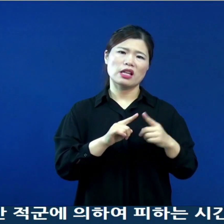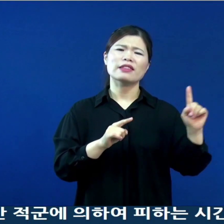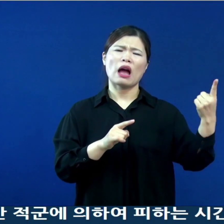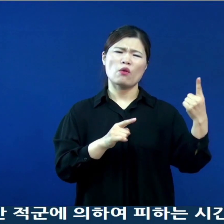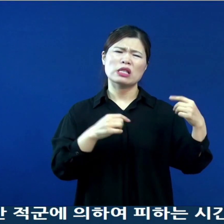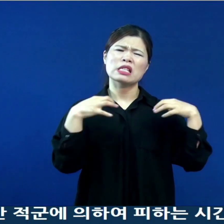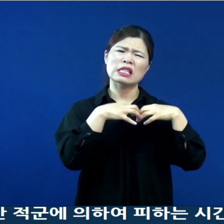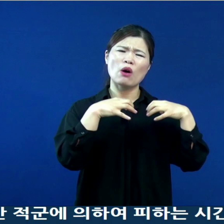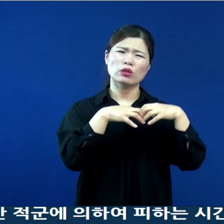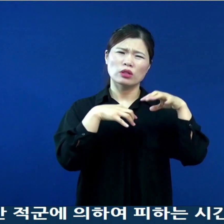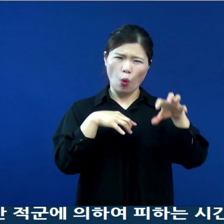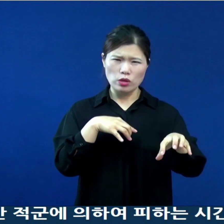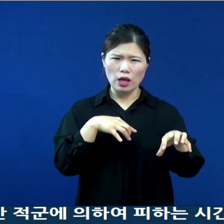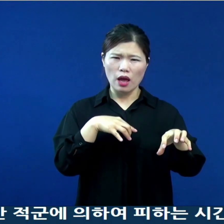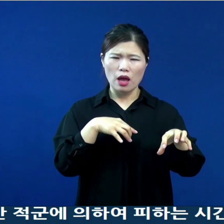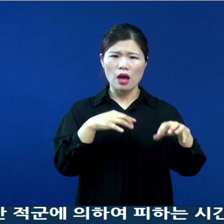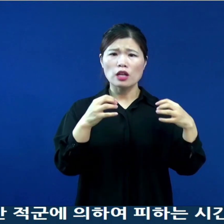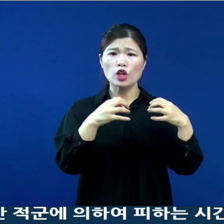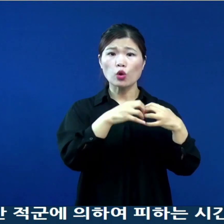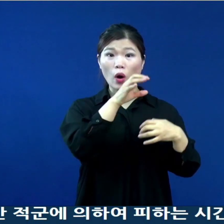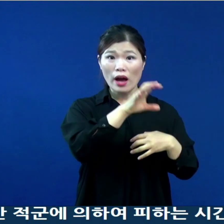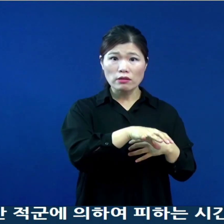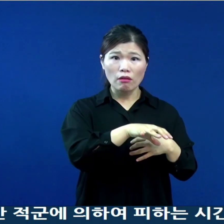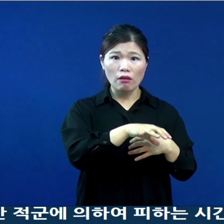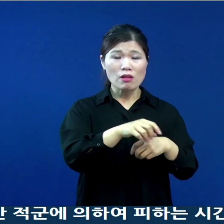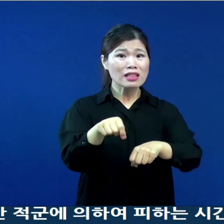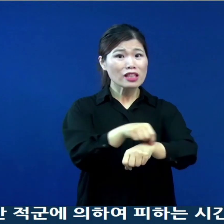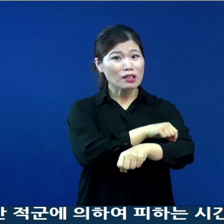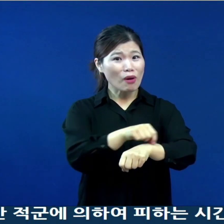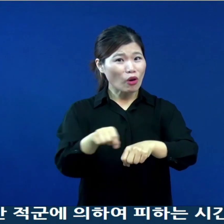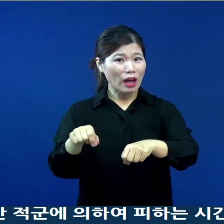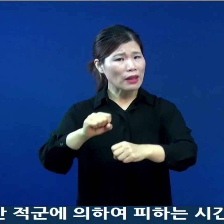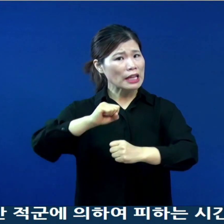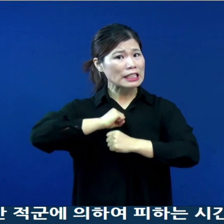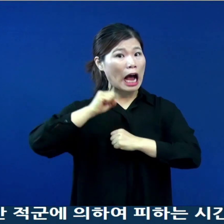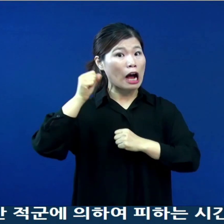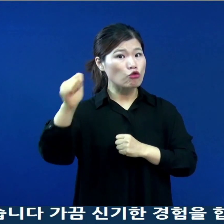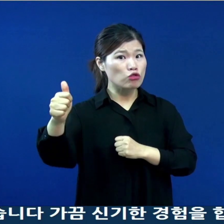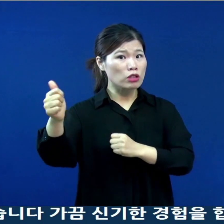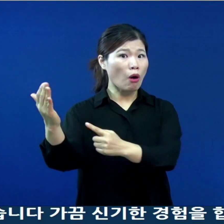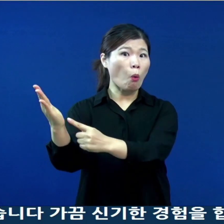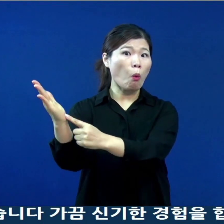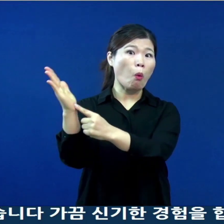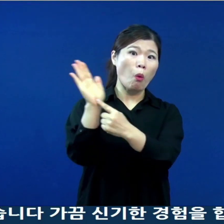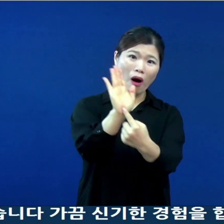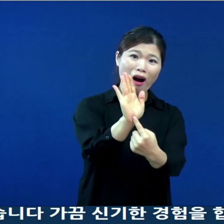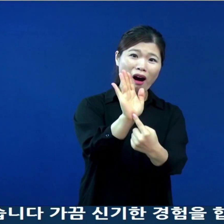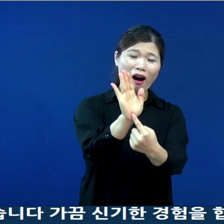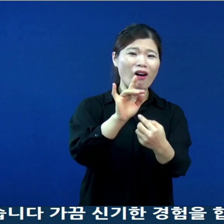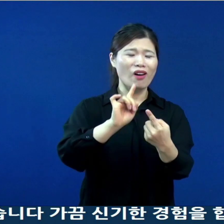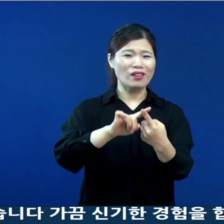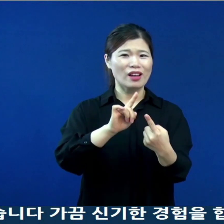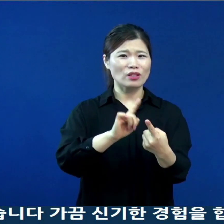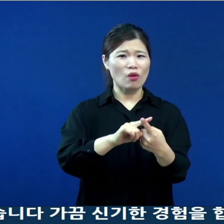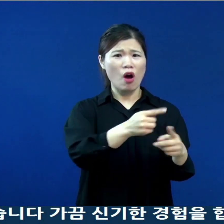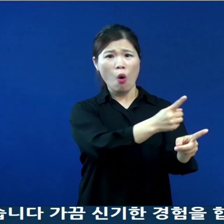전투의 현장에 특별한 장군이 나타나서 적군들의 힘을